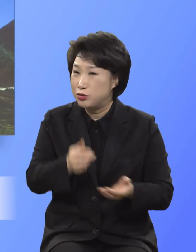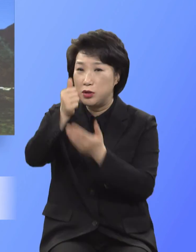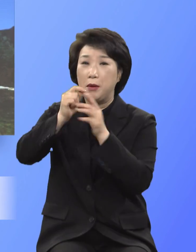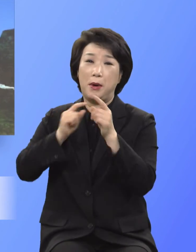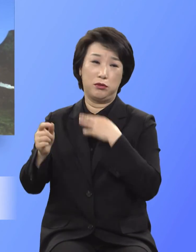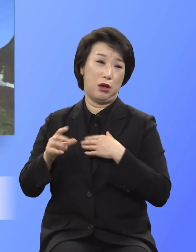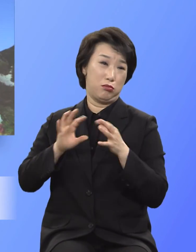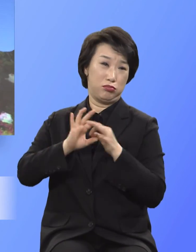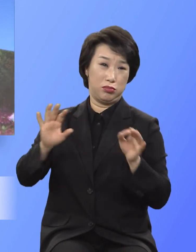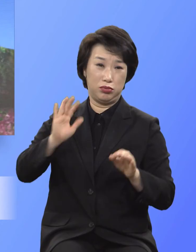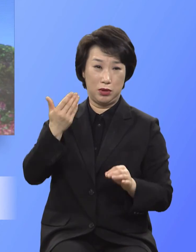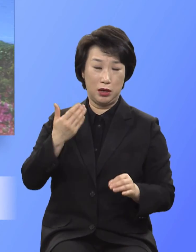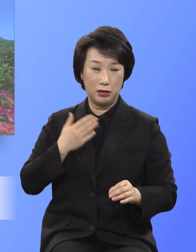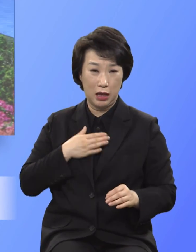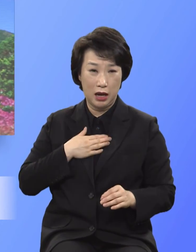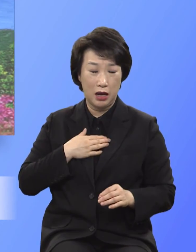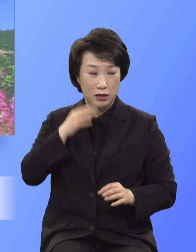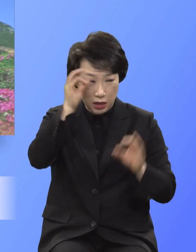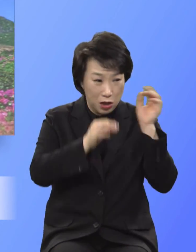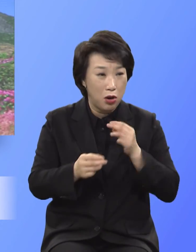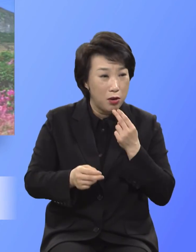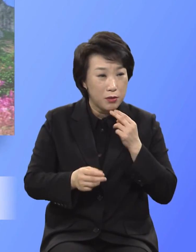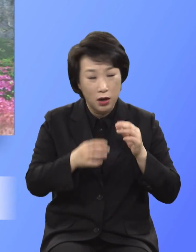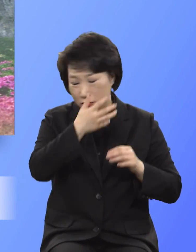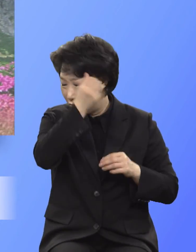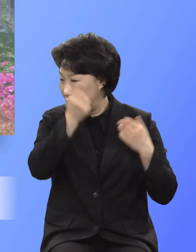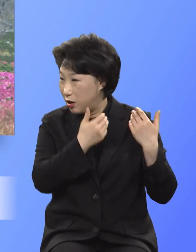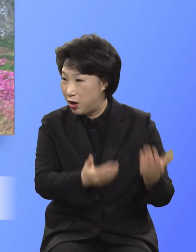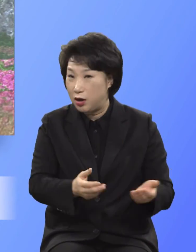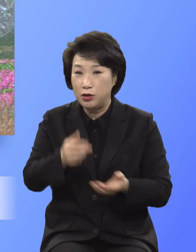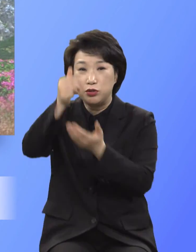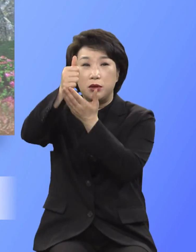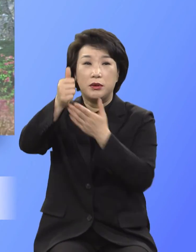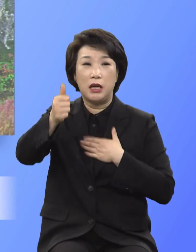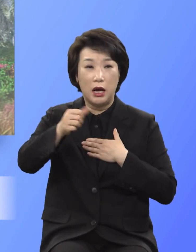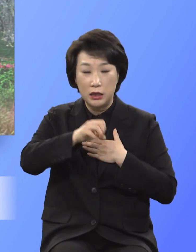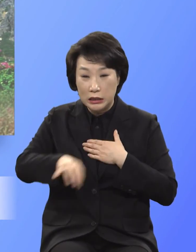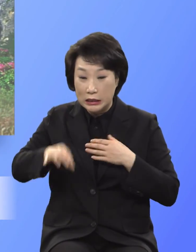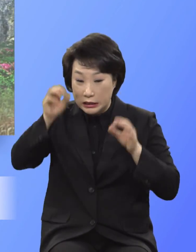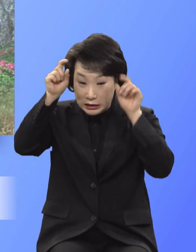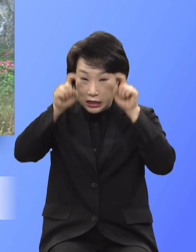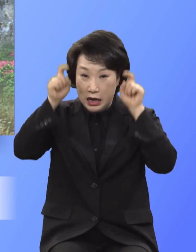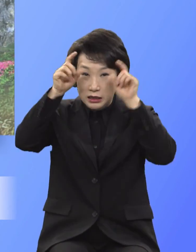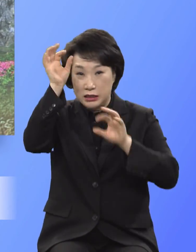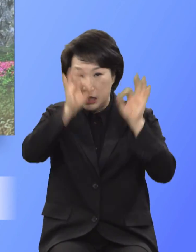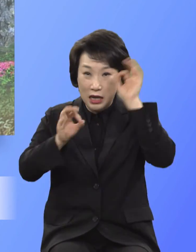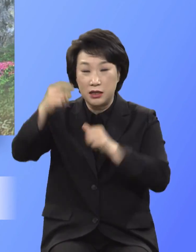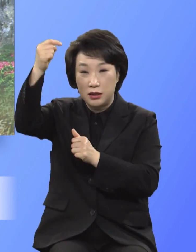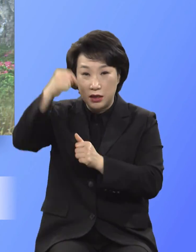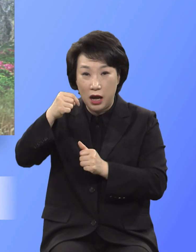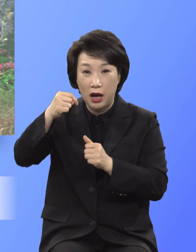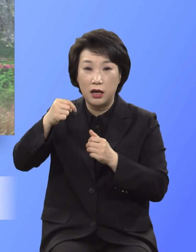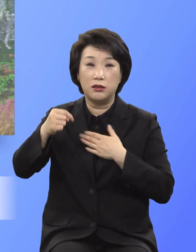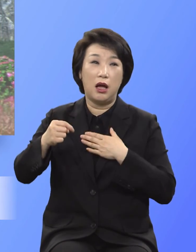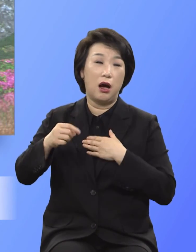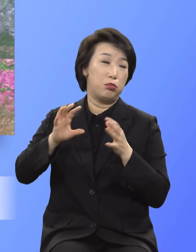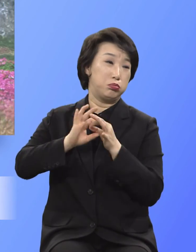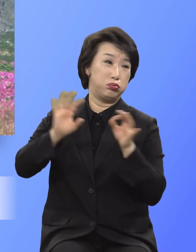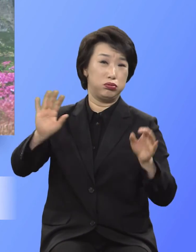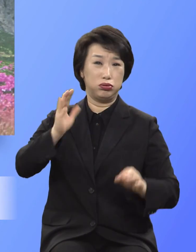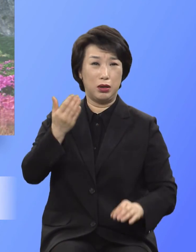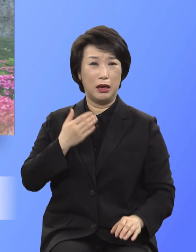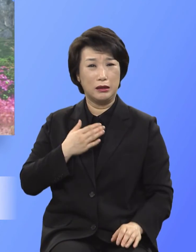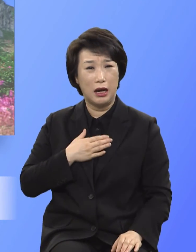말씀과 무관한 자요, 내가 찾지 않는다면 주님이 나에게 이른 양을 찾으라고 명령하신 명령과